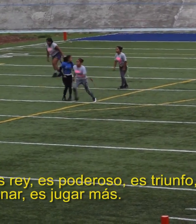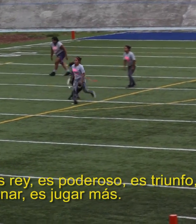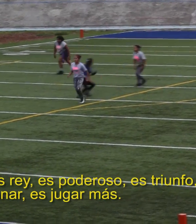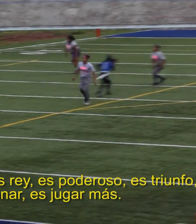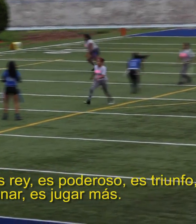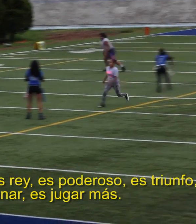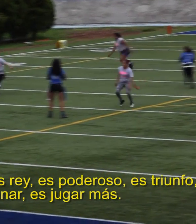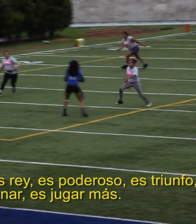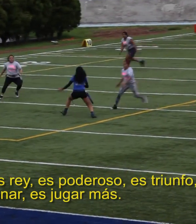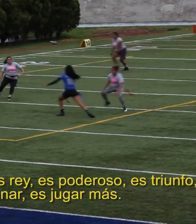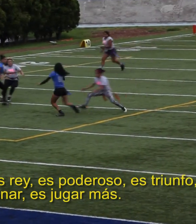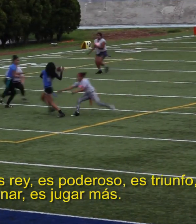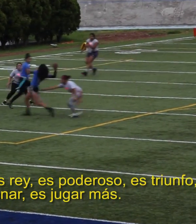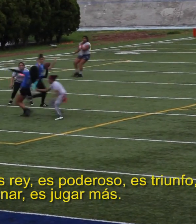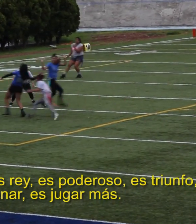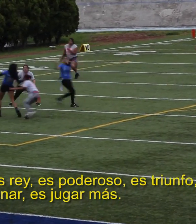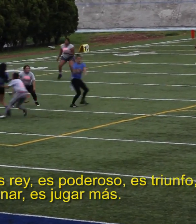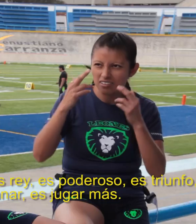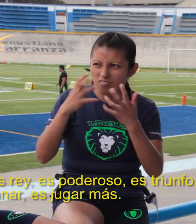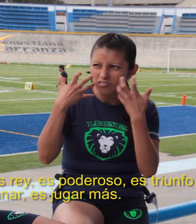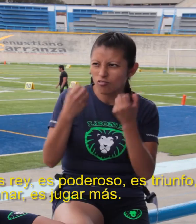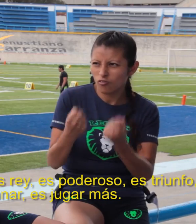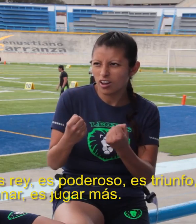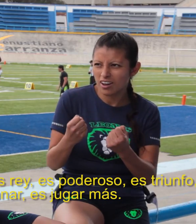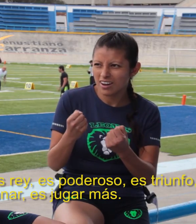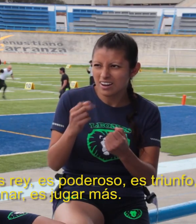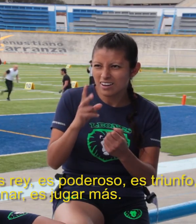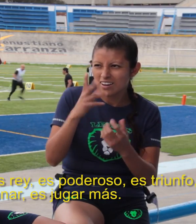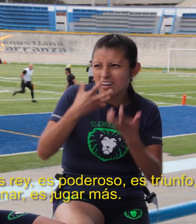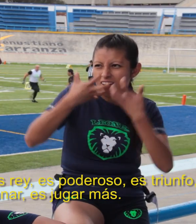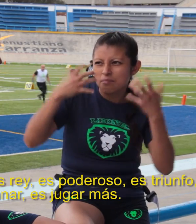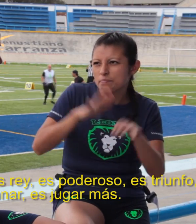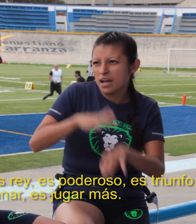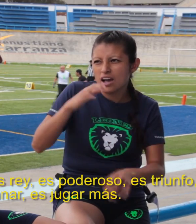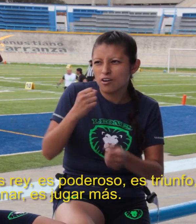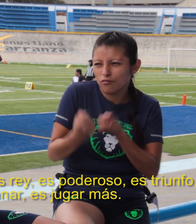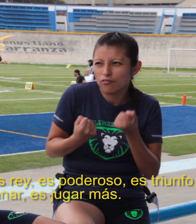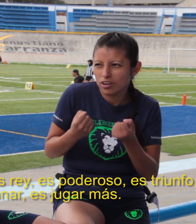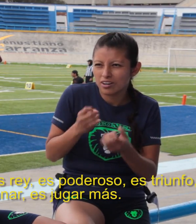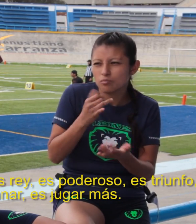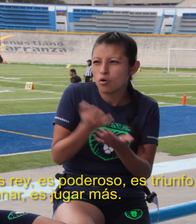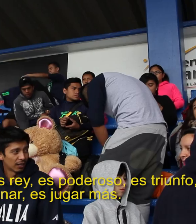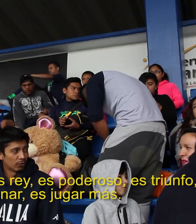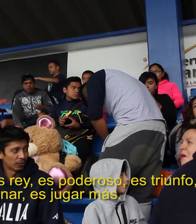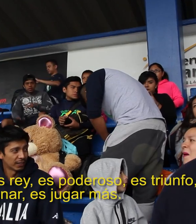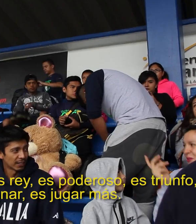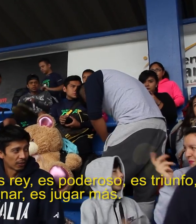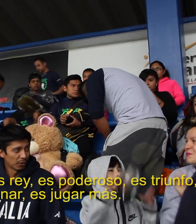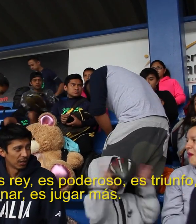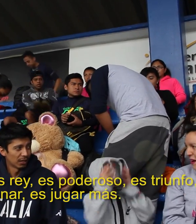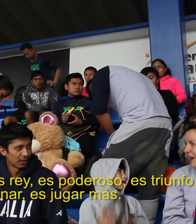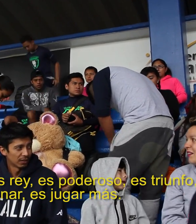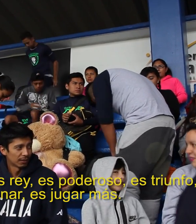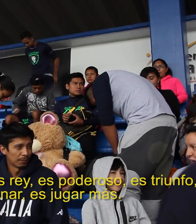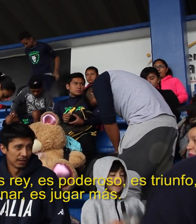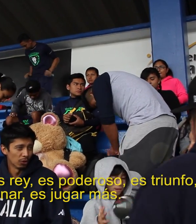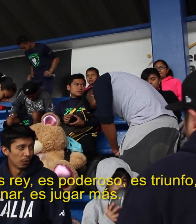Para mí Leones es rey, es poderoso, es triunfo, es